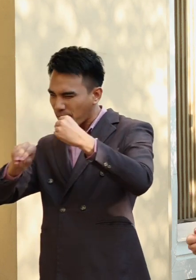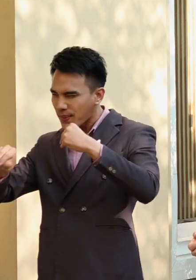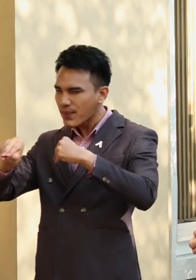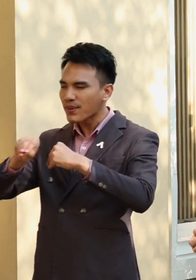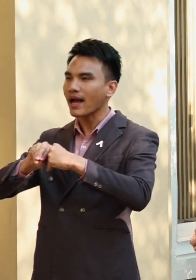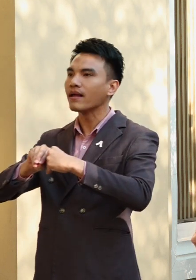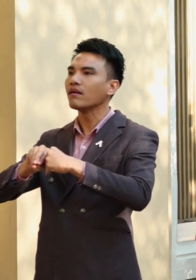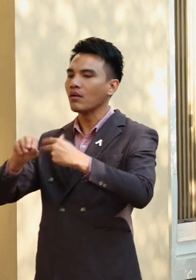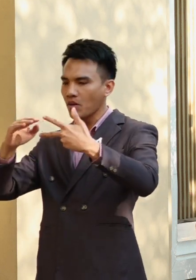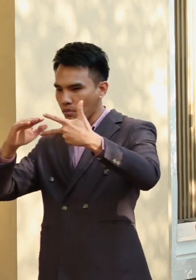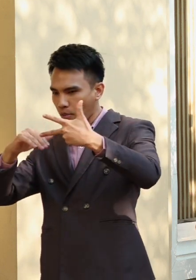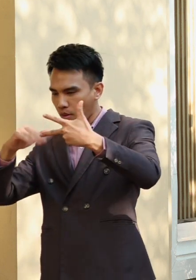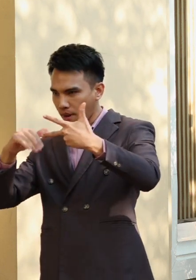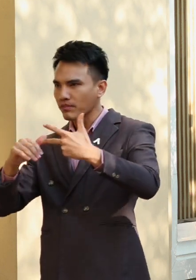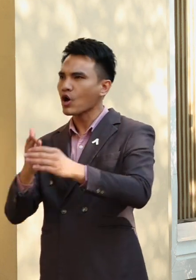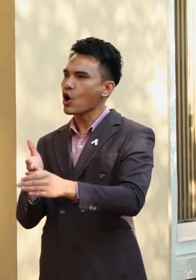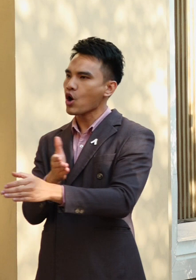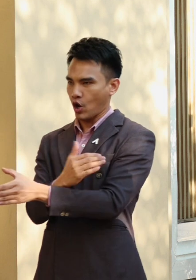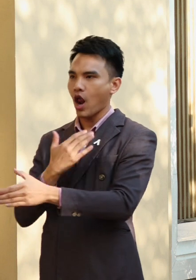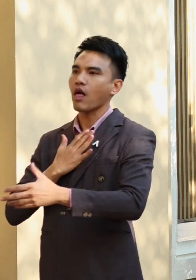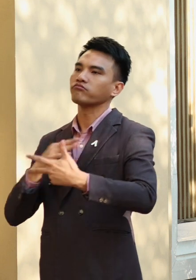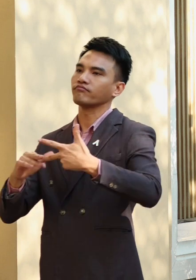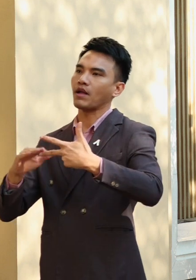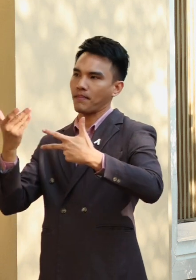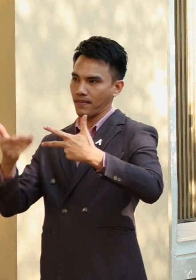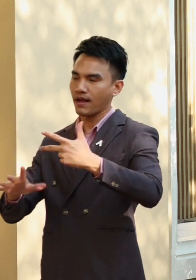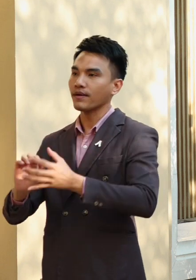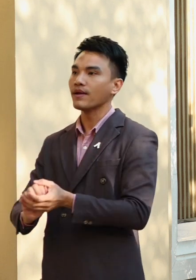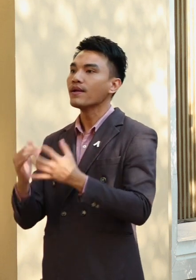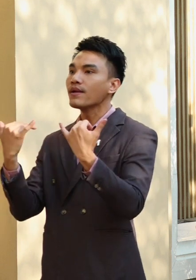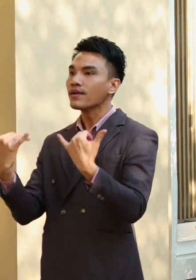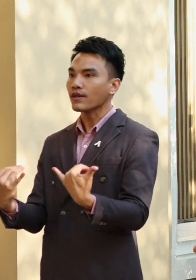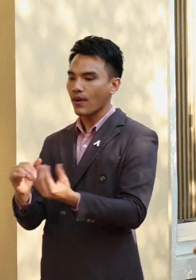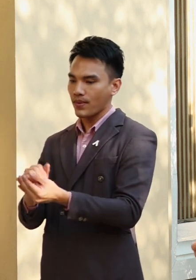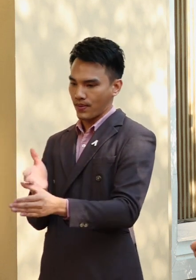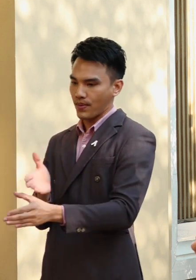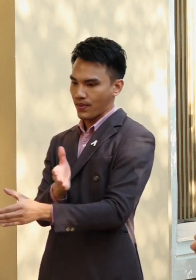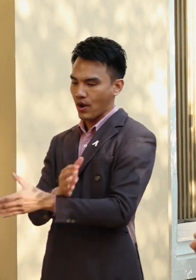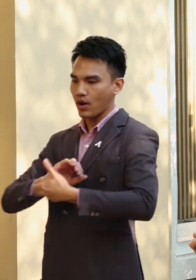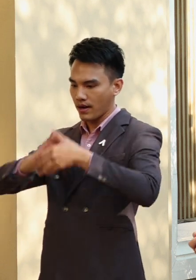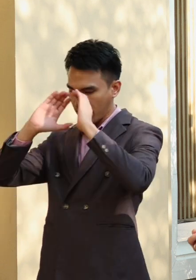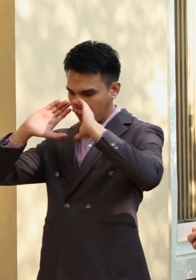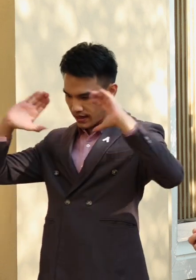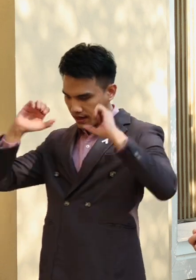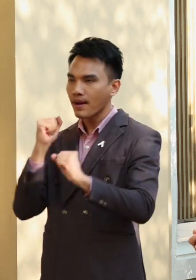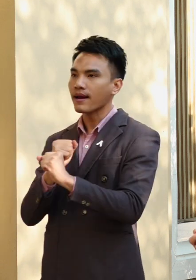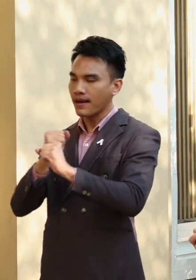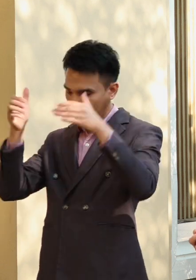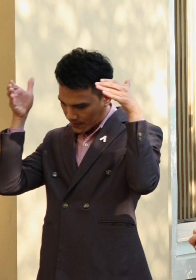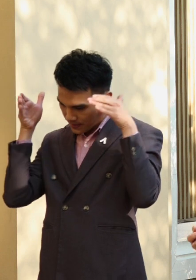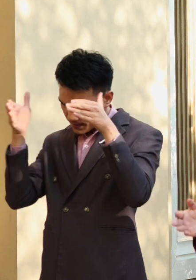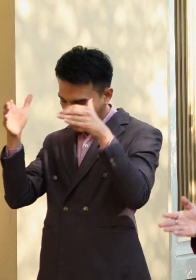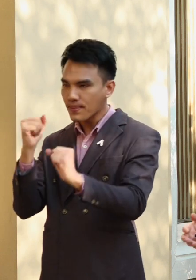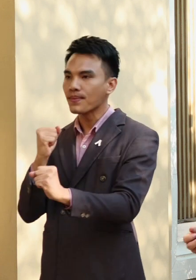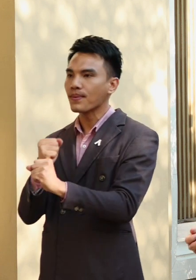ครับครั้งหนึ่งประเทศไทยเคยอยู่ในสถานะนั้นมาแล้วนะครับดังนั้นที่ผ่านมานะครับรัฐบาลก็ได้ทำงานอย่างเต็มที่น